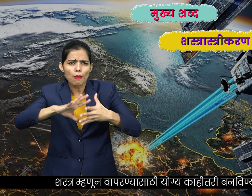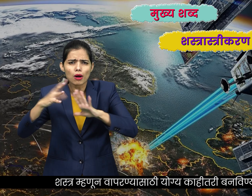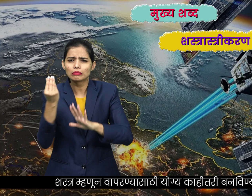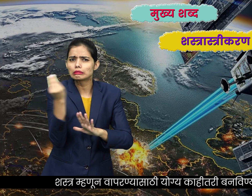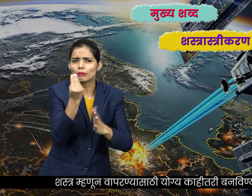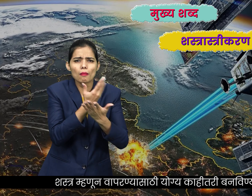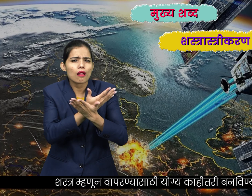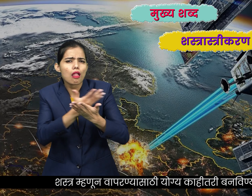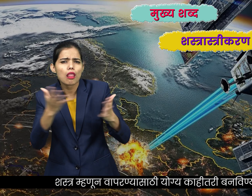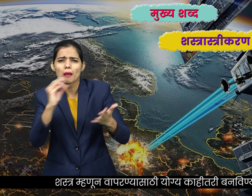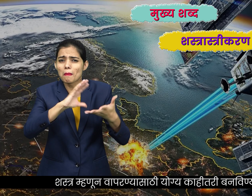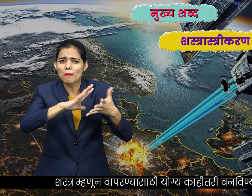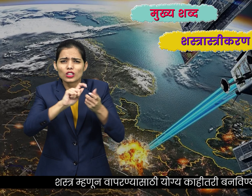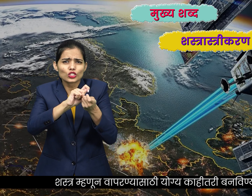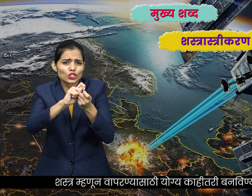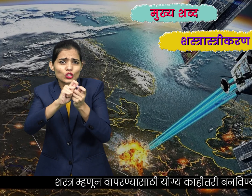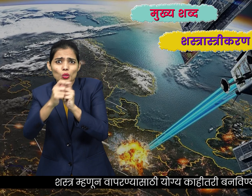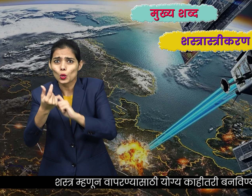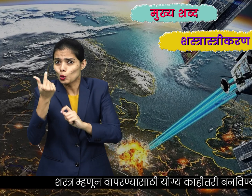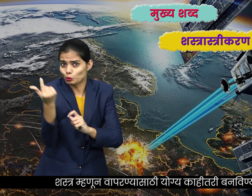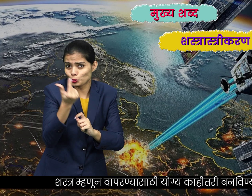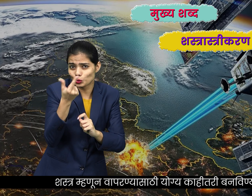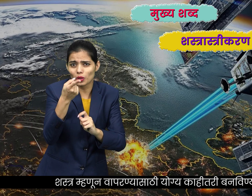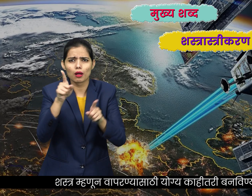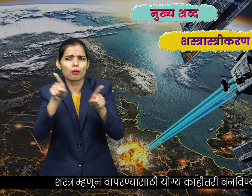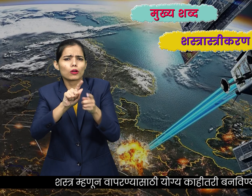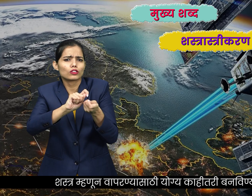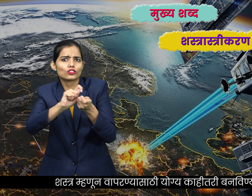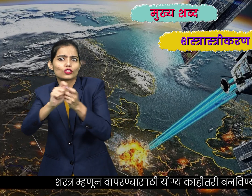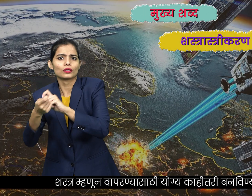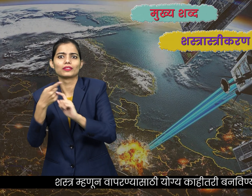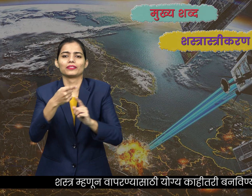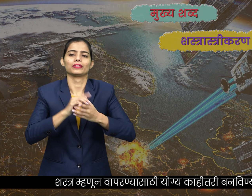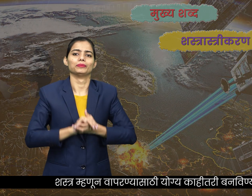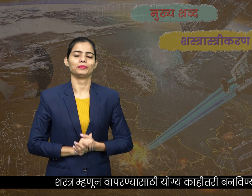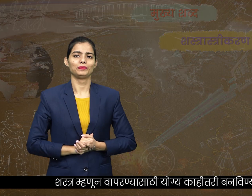शस्त्र म्हणून वापरण्यासाठी योग्य काहीतरी बनवण्याची क्रिया.